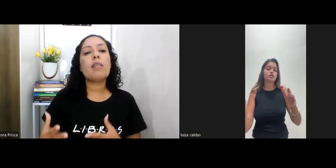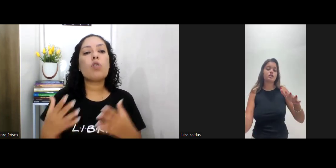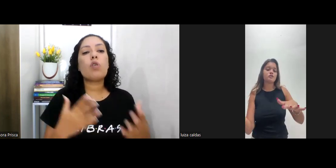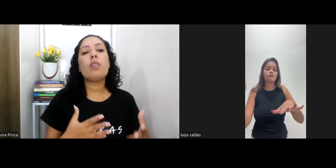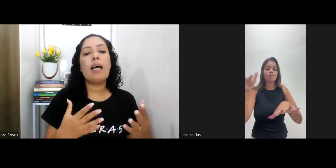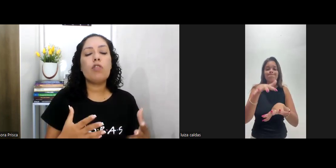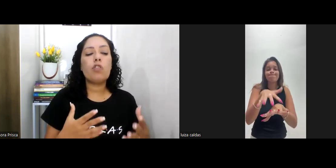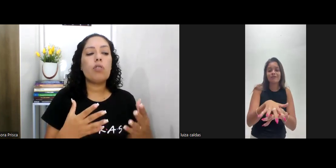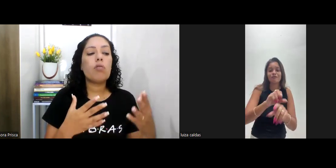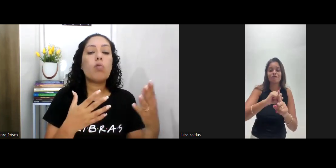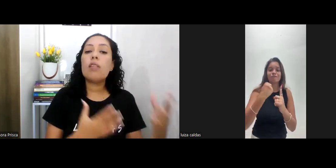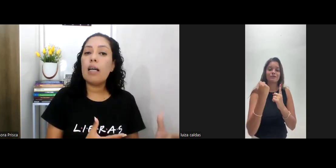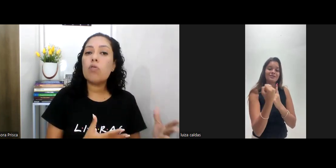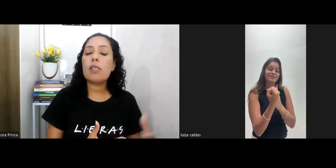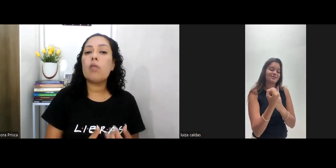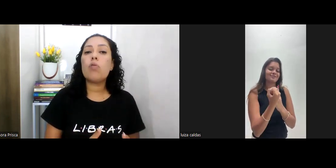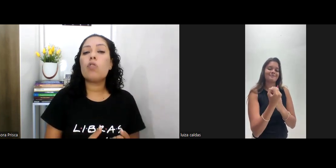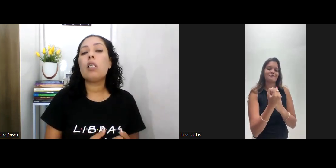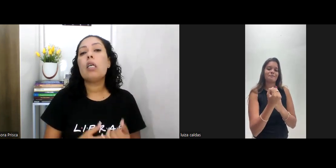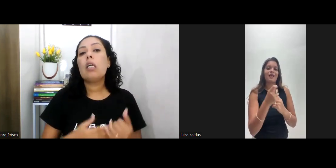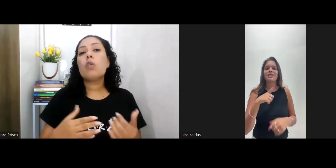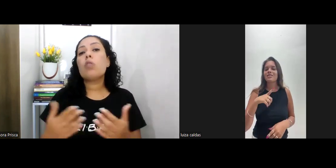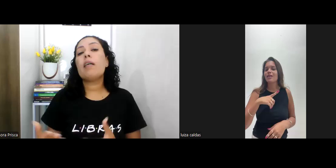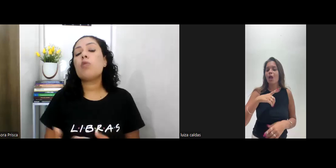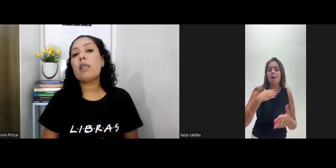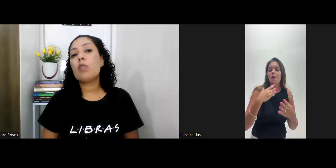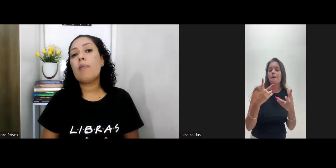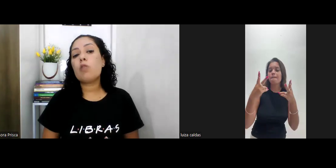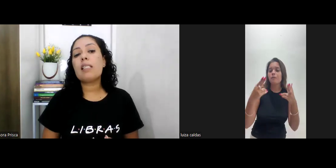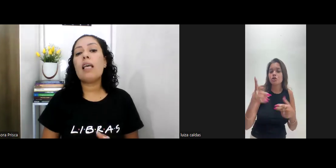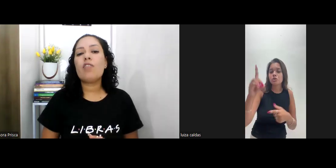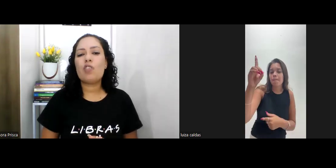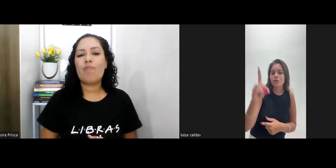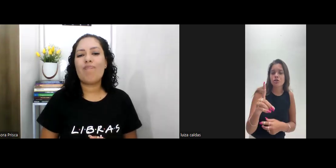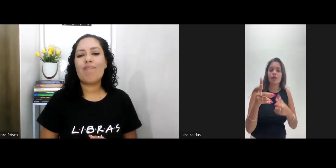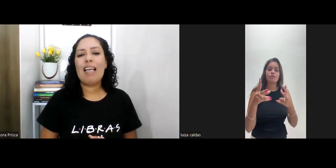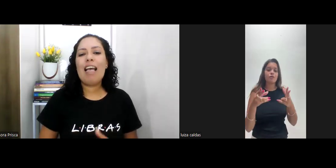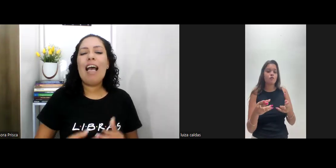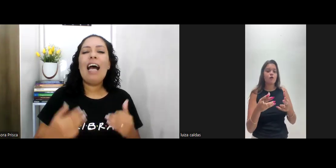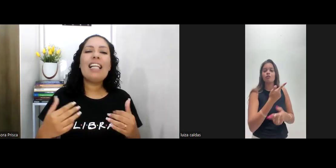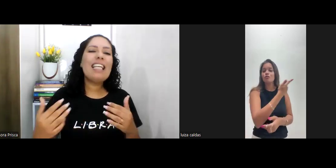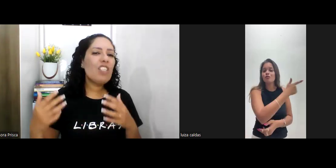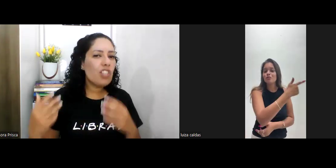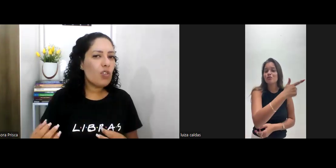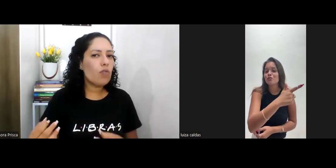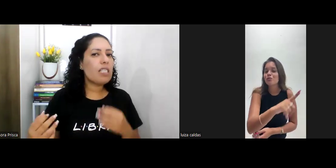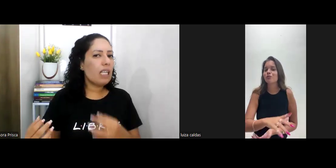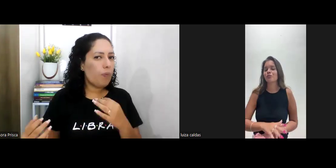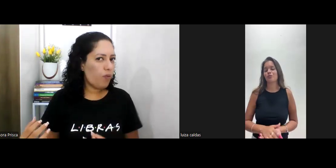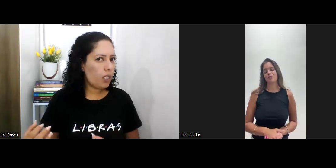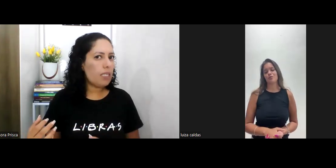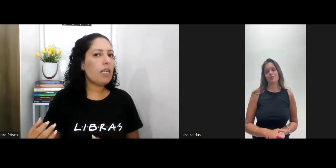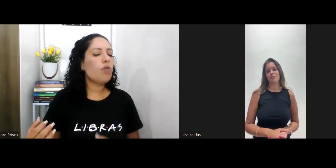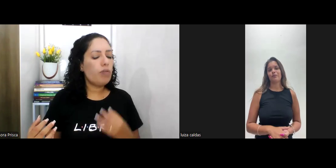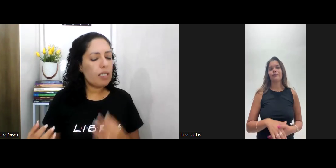mesmas informações e cuidados de saúde que os demais pacientes. Além disso, você